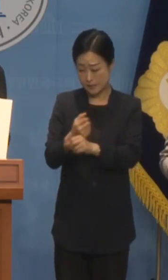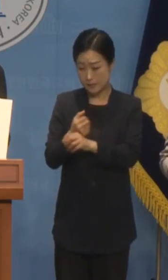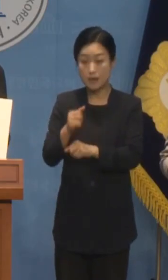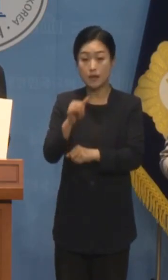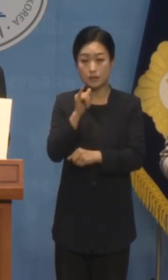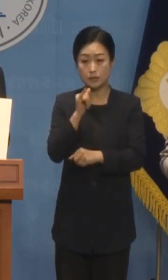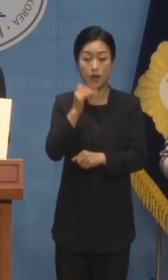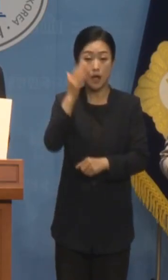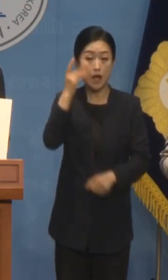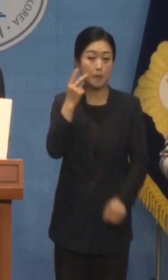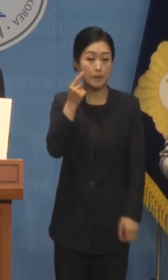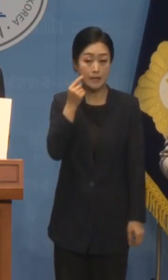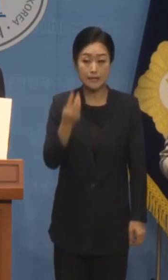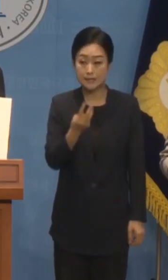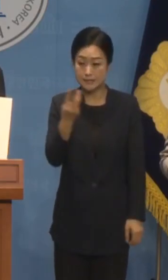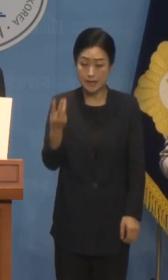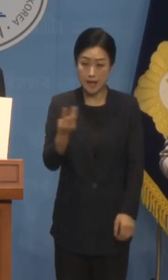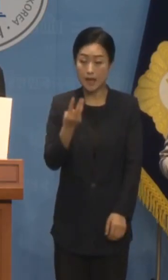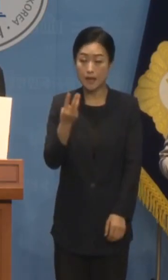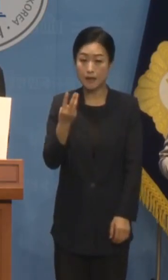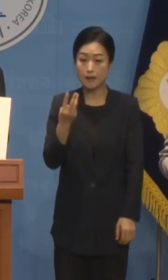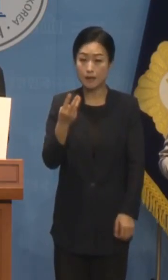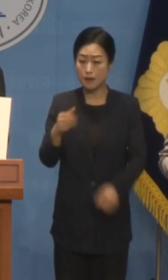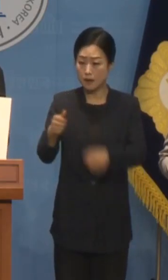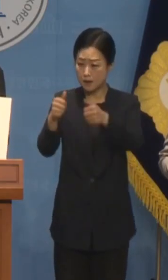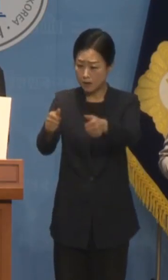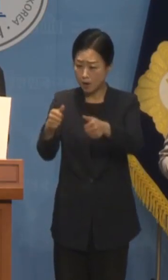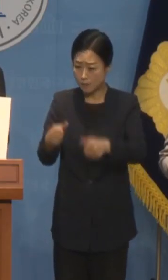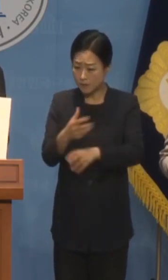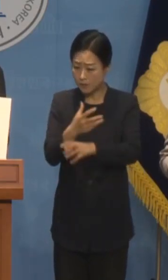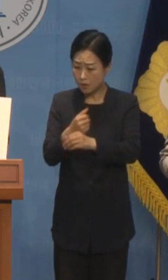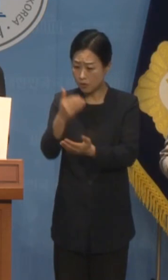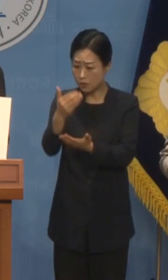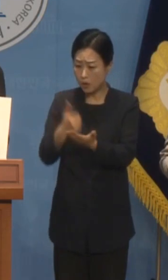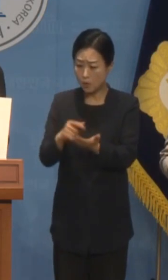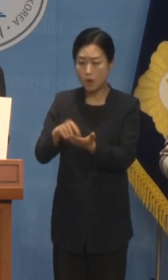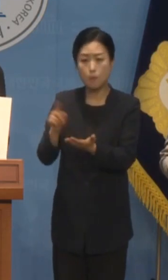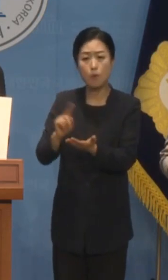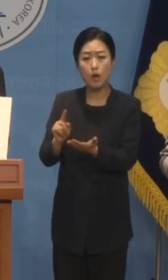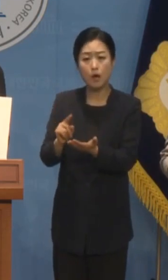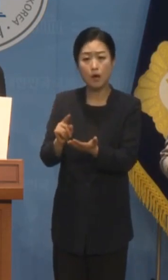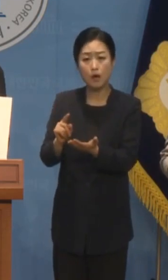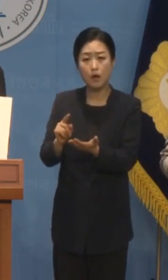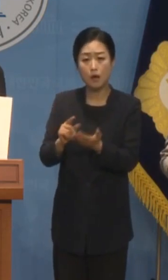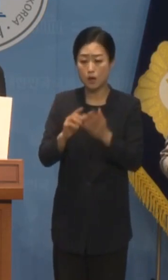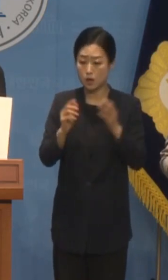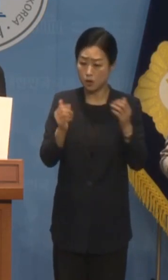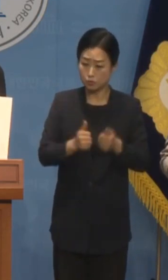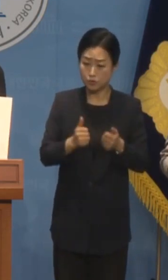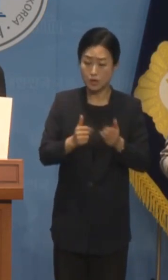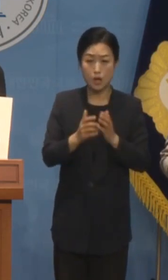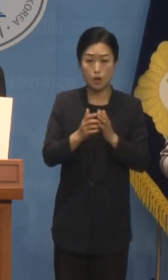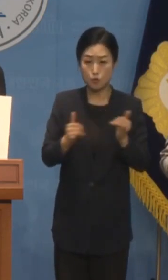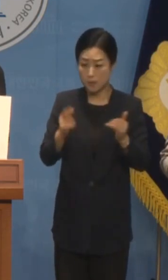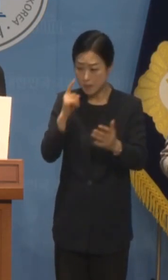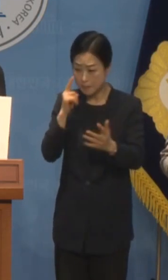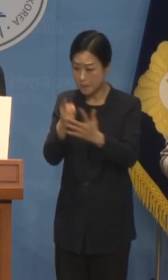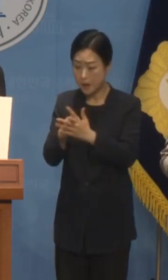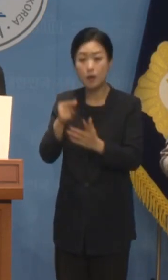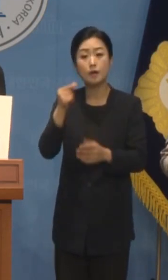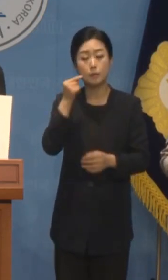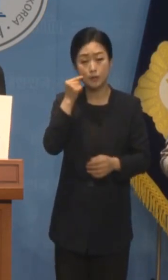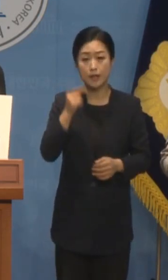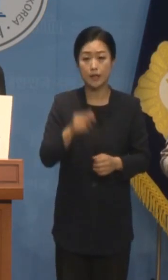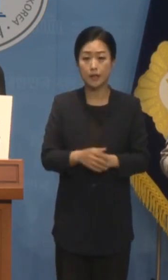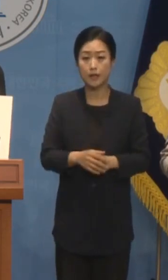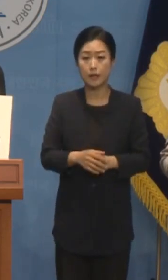한미일 안보협력 프레임워크 협력각서에 도대체 무슨 내용이 어떻게 담겨 있는지 국민과 국회는 알 방법이 없습니다.